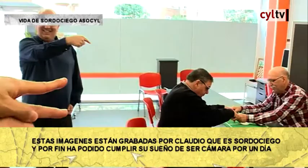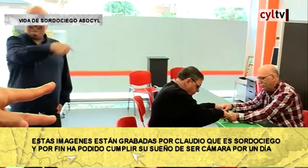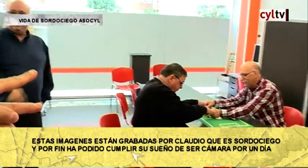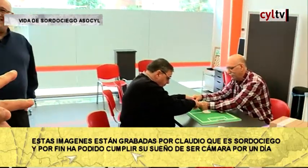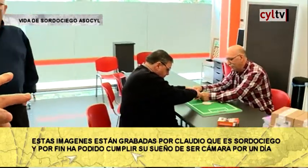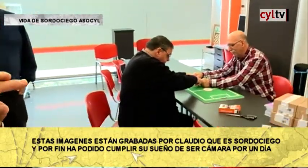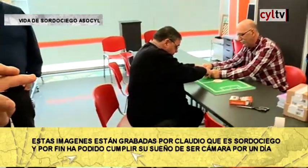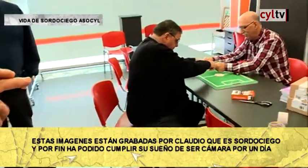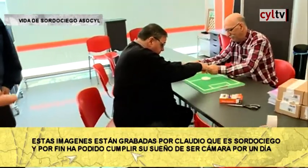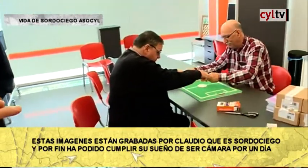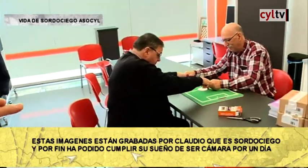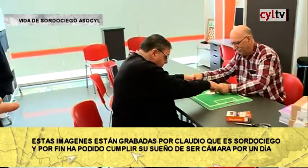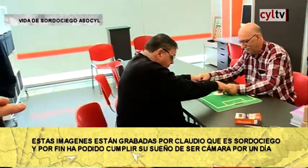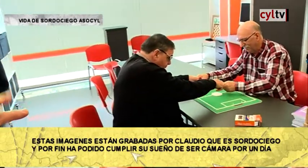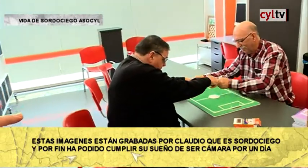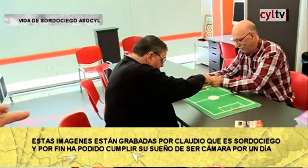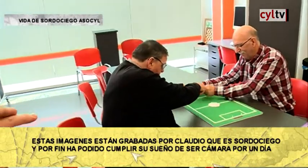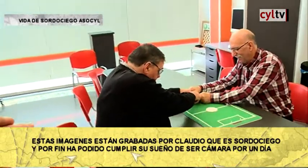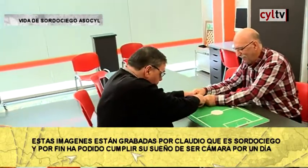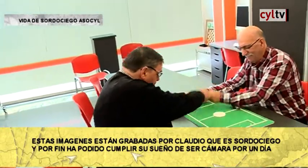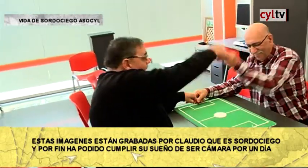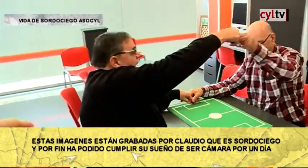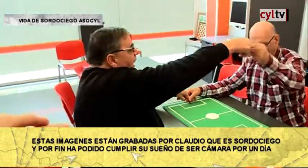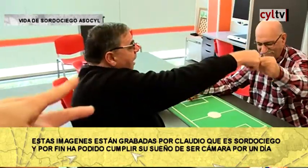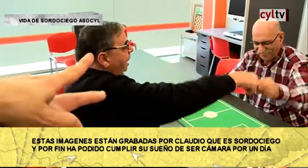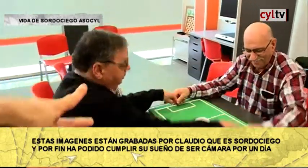está grabando el campo de fútbol, sí. cuando echan un partido de fútbol, que